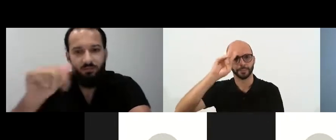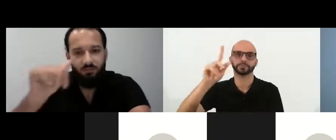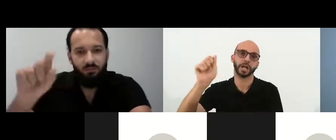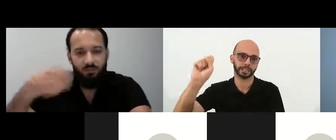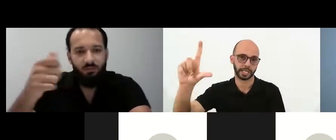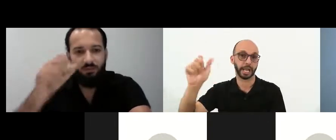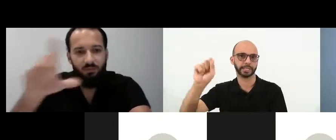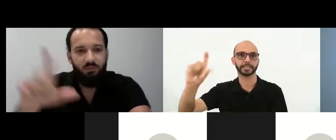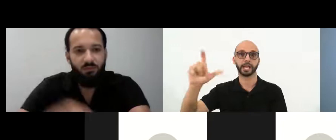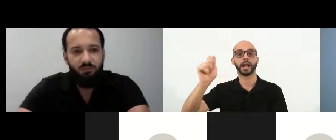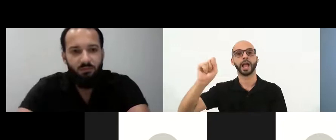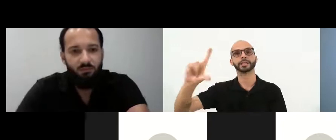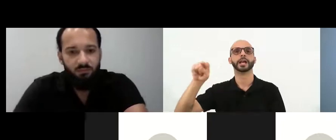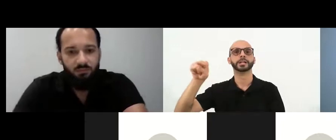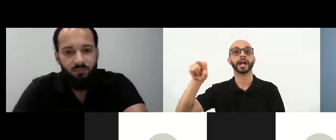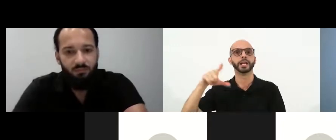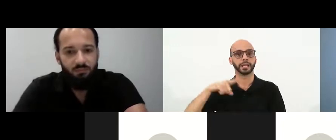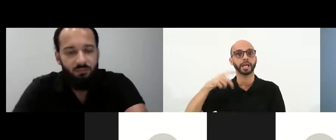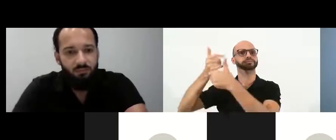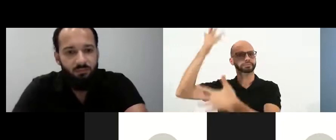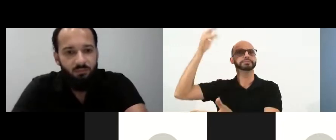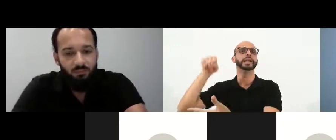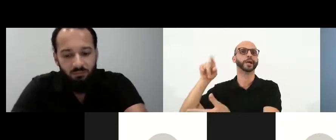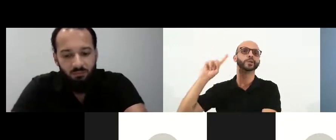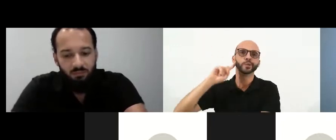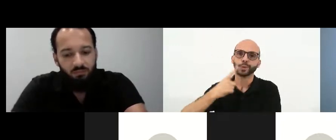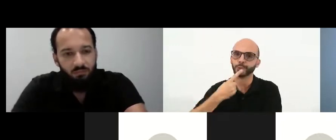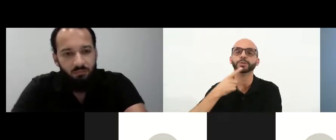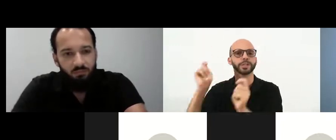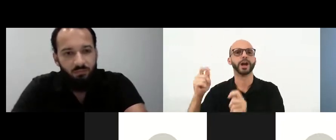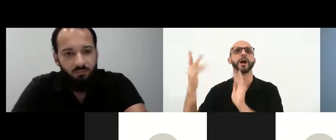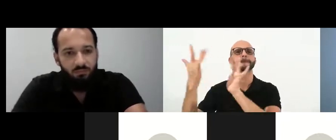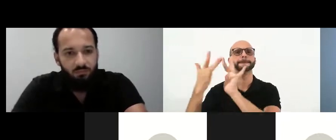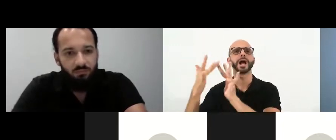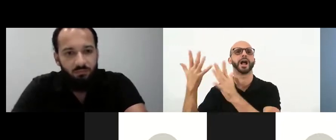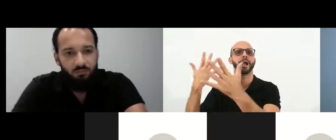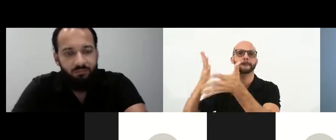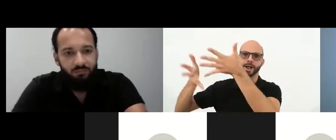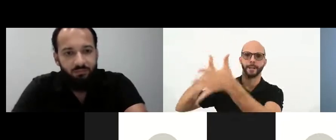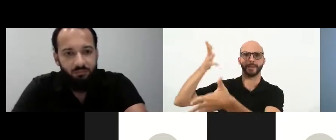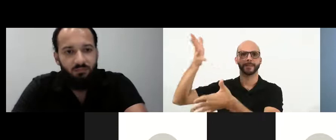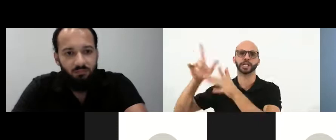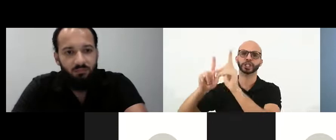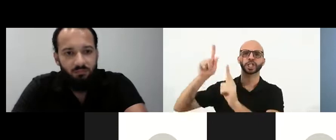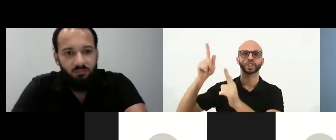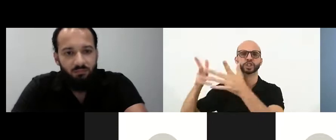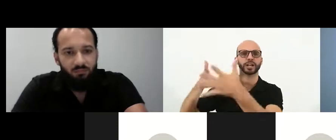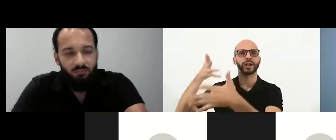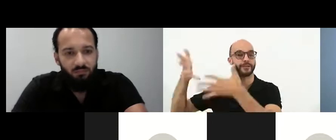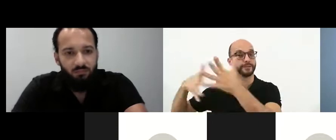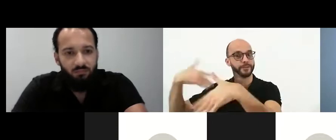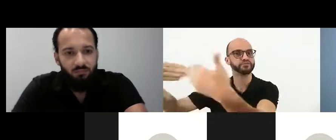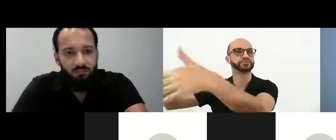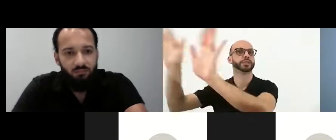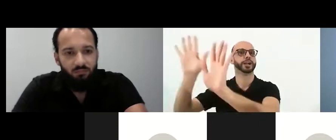ASL, nós podemos, ASL sinal, nós temos muitos surdos que temos contato, a gente